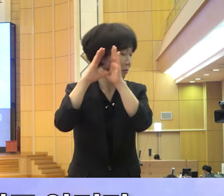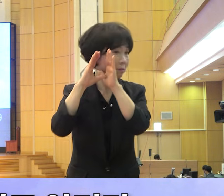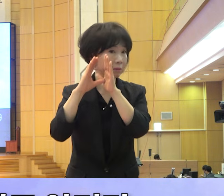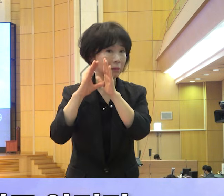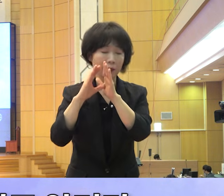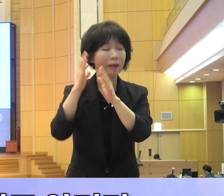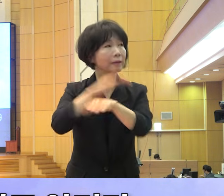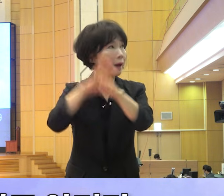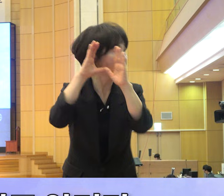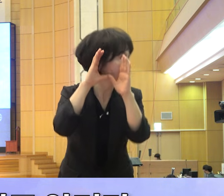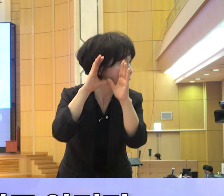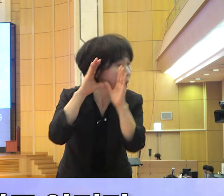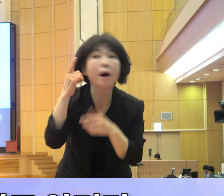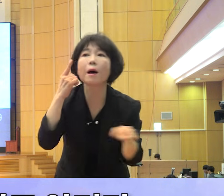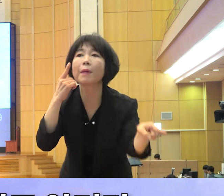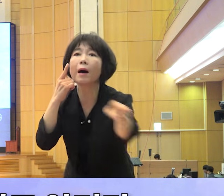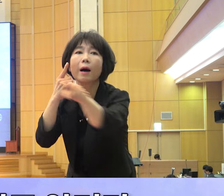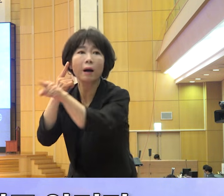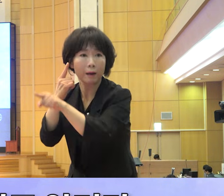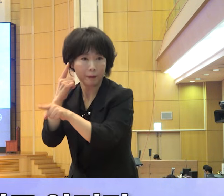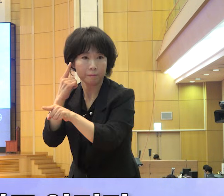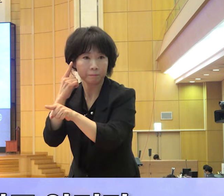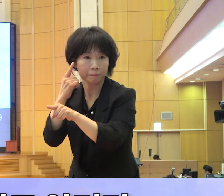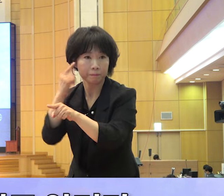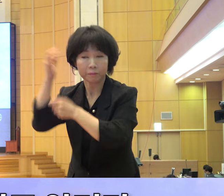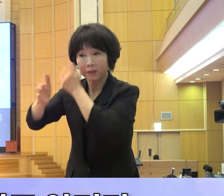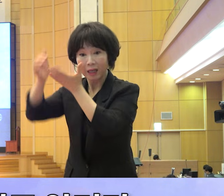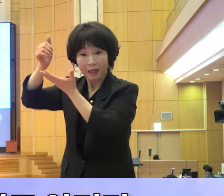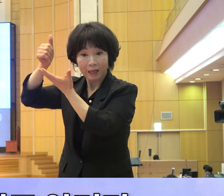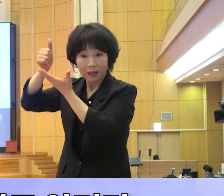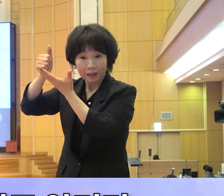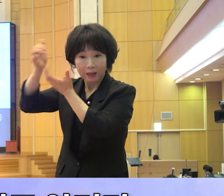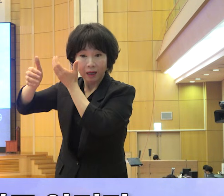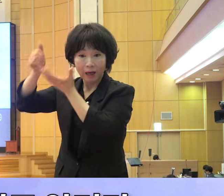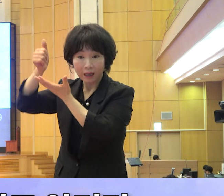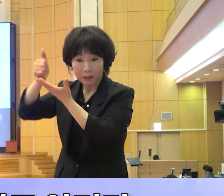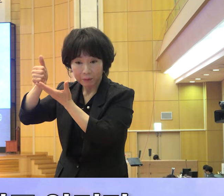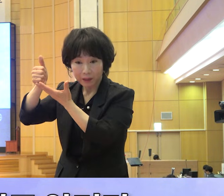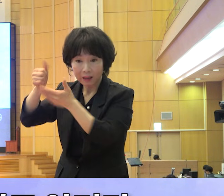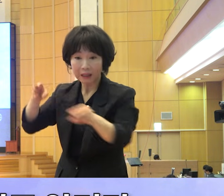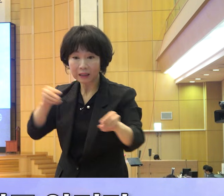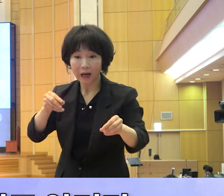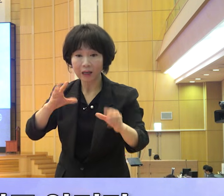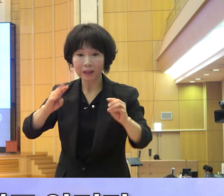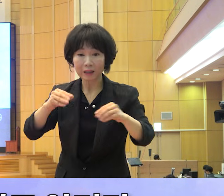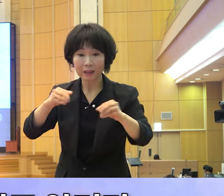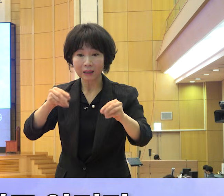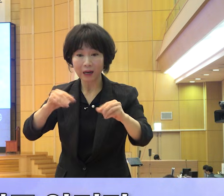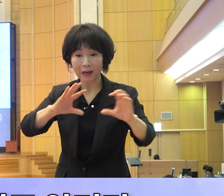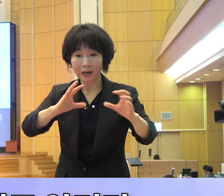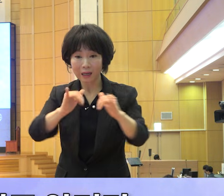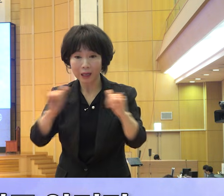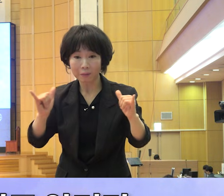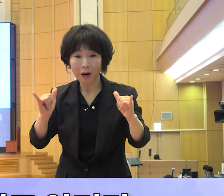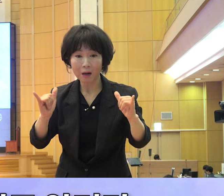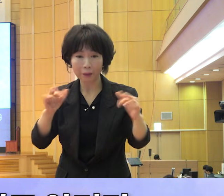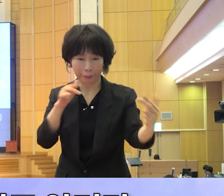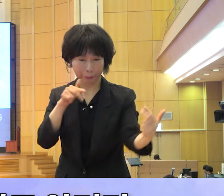들어보라 이거예요. 여호와께서 이 땅 주민과 논쟁하시나니 이 땅에